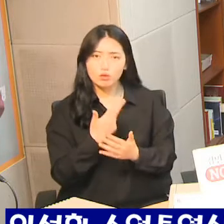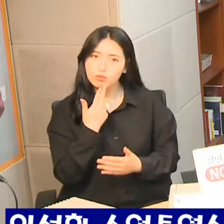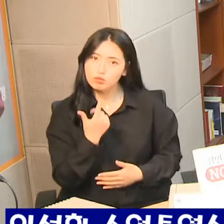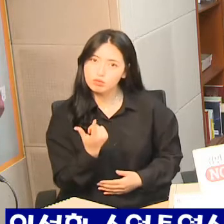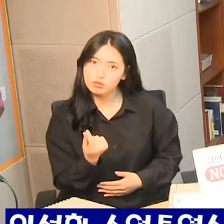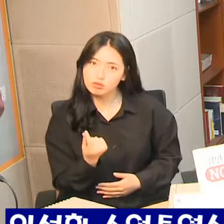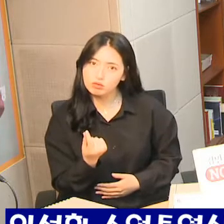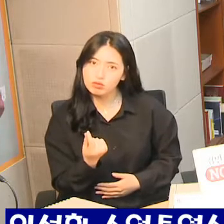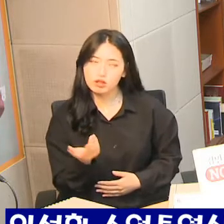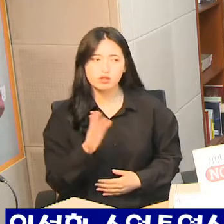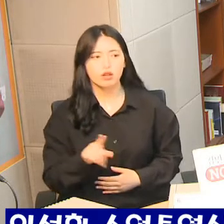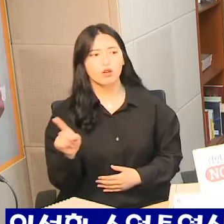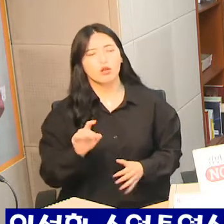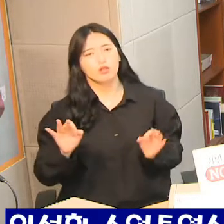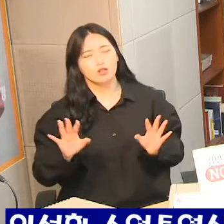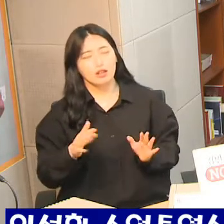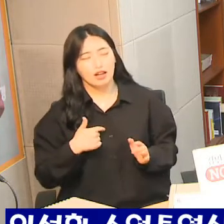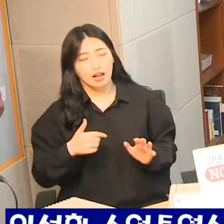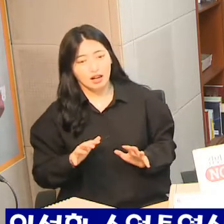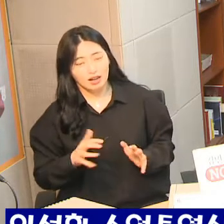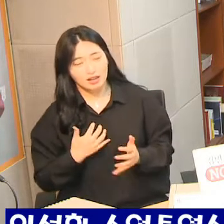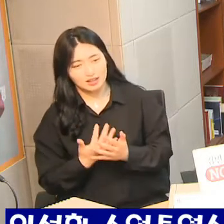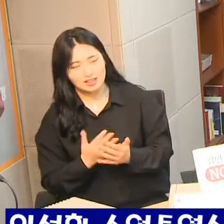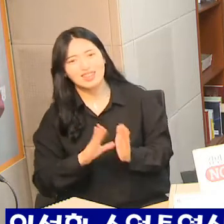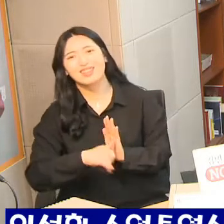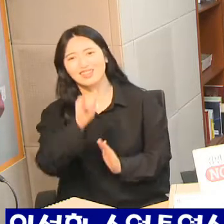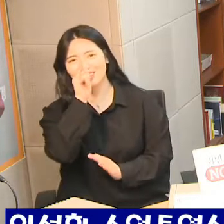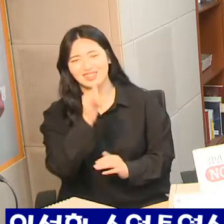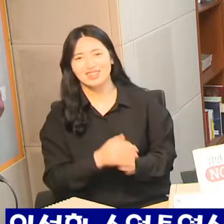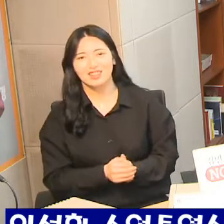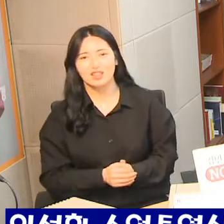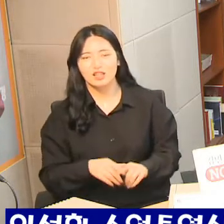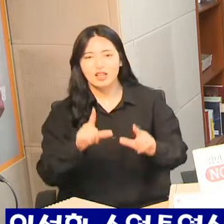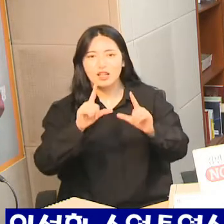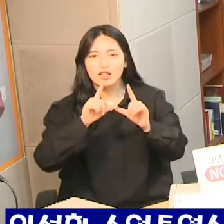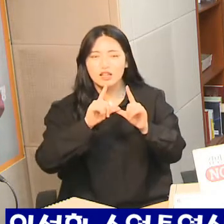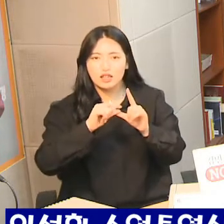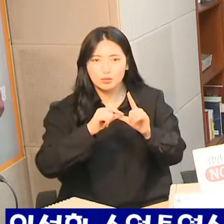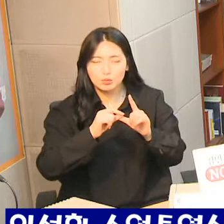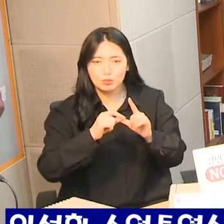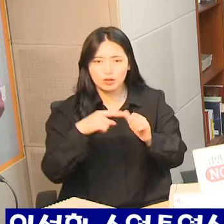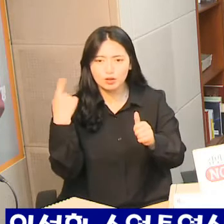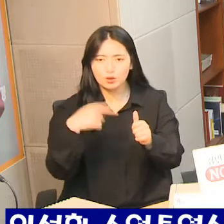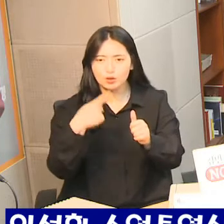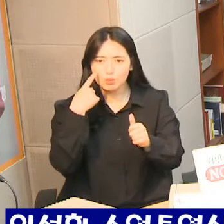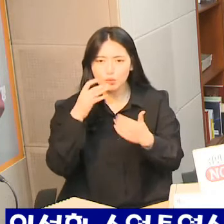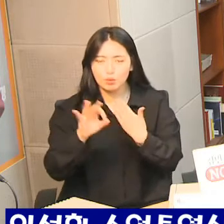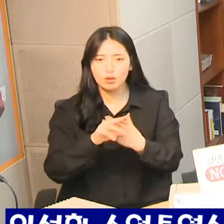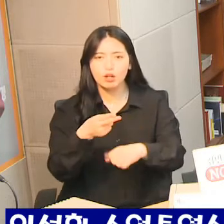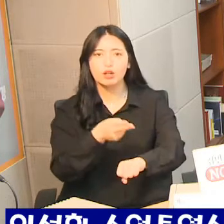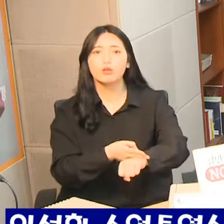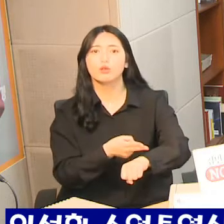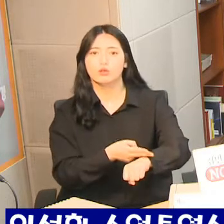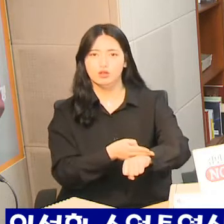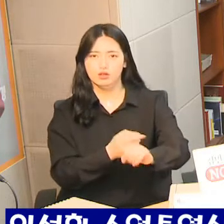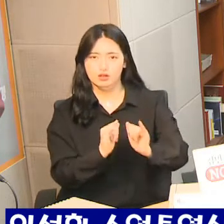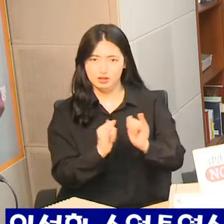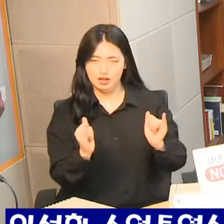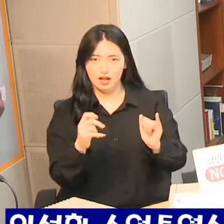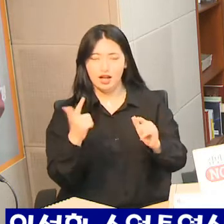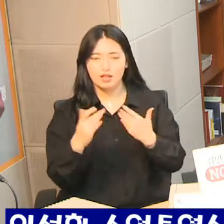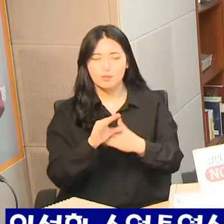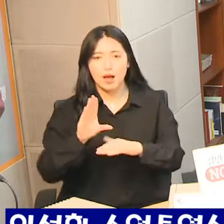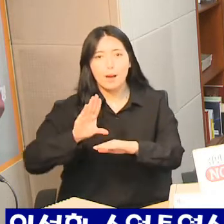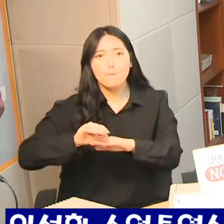네, 그래도 뭐 어느 순간 사실 또 긴장되는 부분도 있어요. 네, 대부분 저기 네. 이렇게 코칭을 하다 보면 네. 교수님들이나 아니면